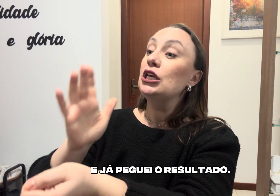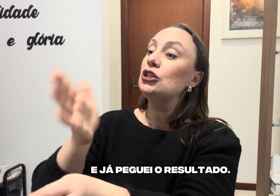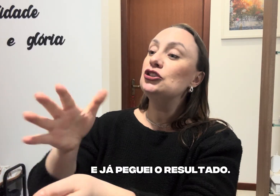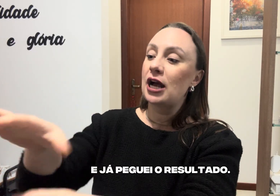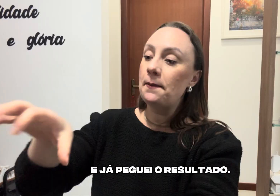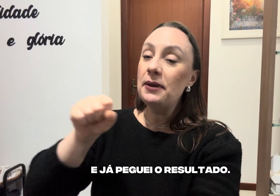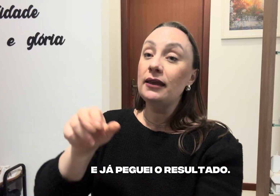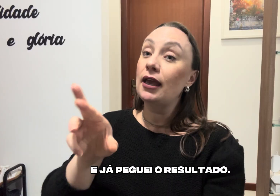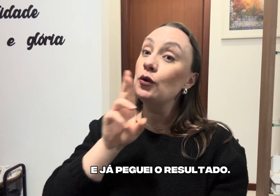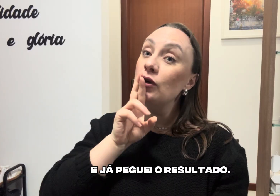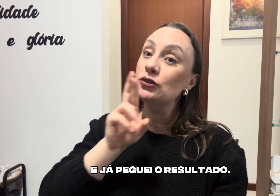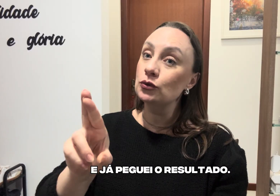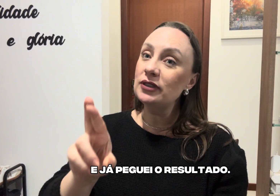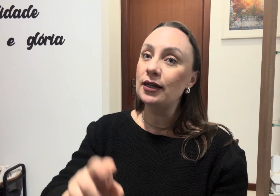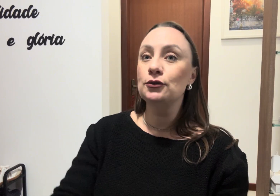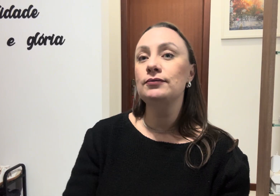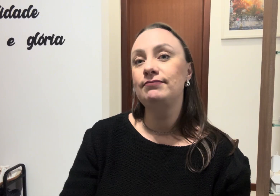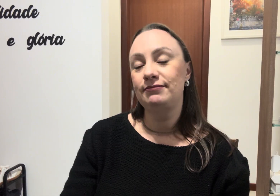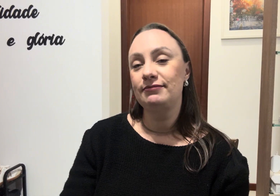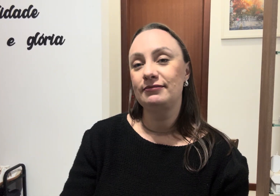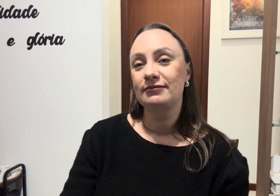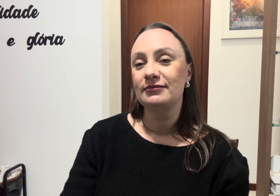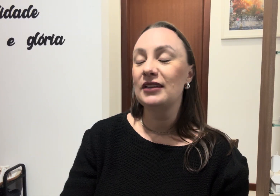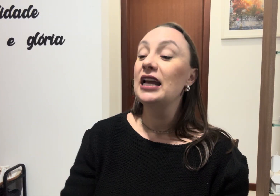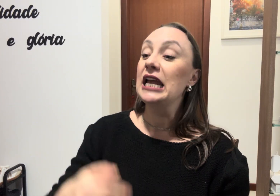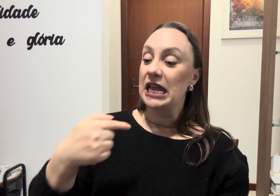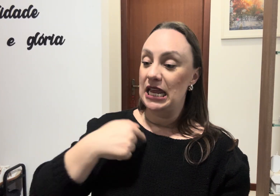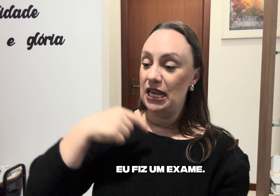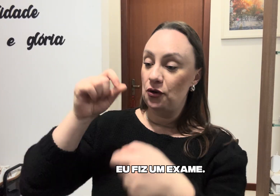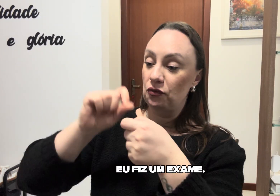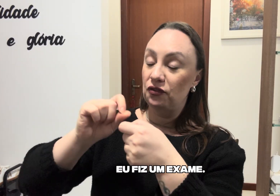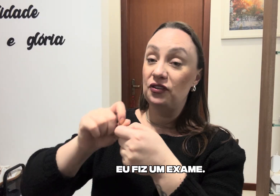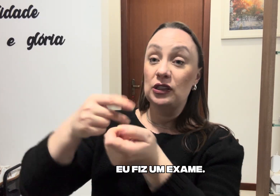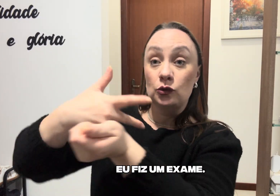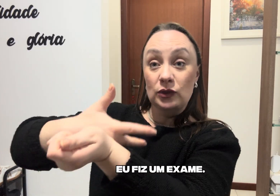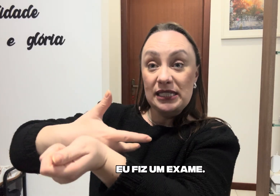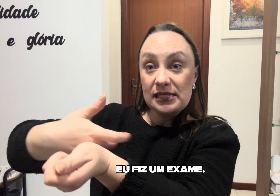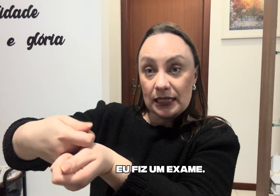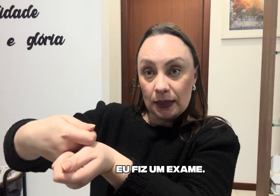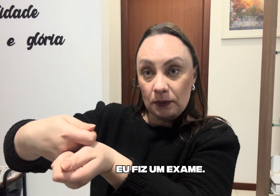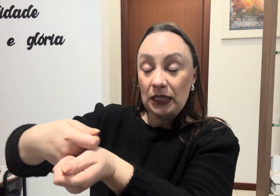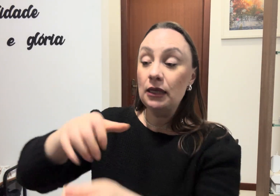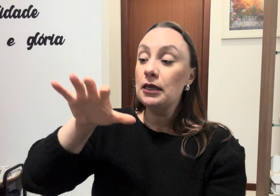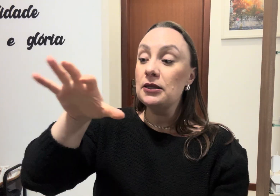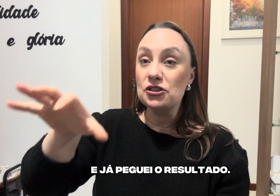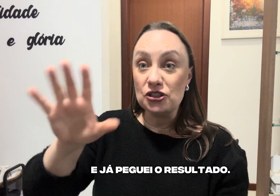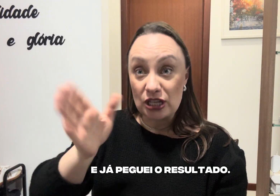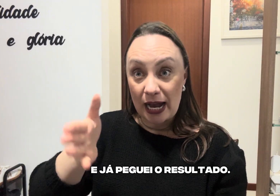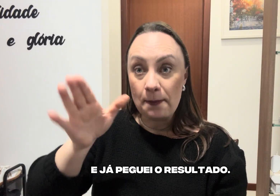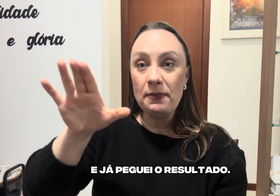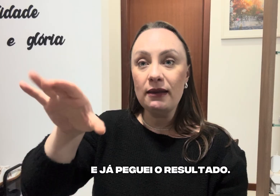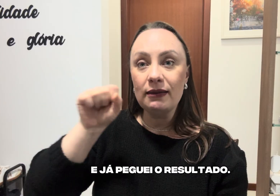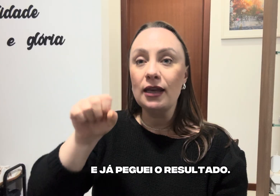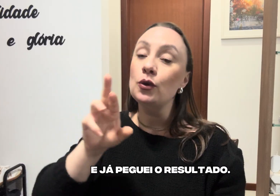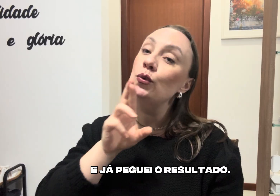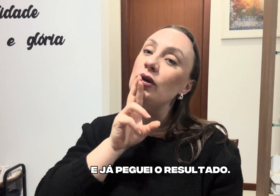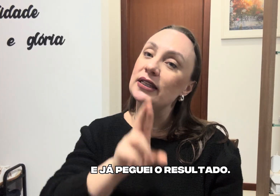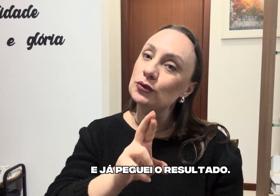e já peguei o resultado. Eu fiz um exame e já peguei o